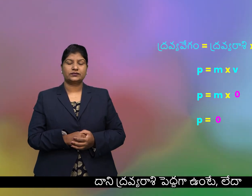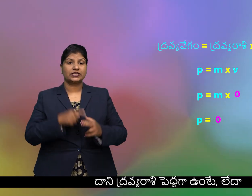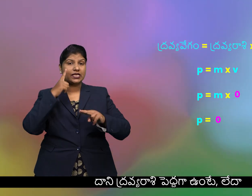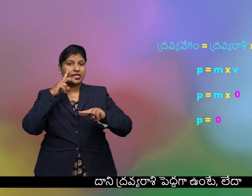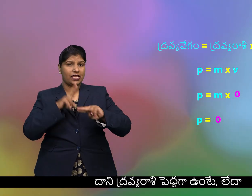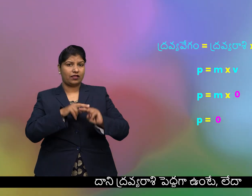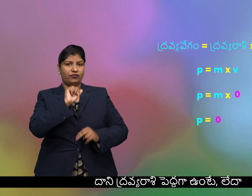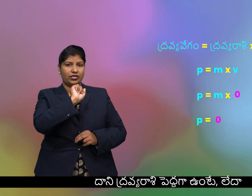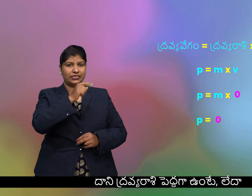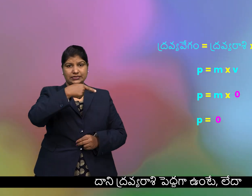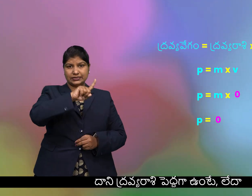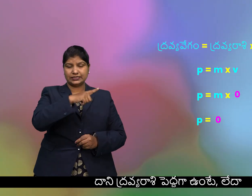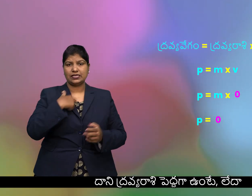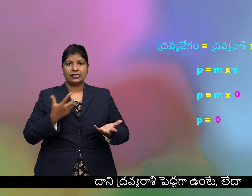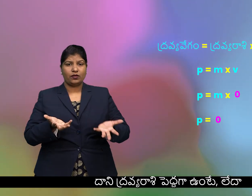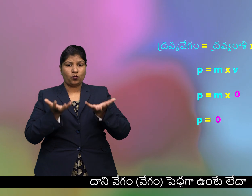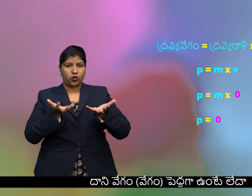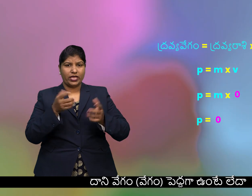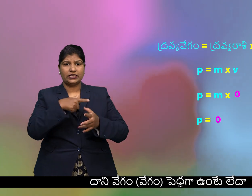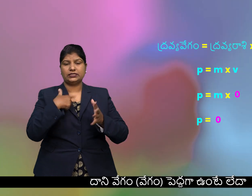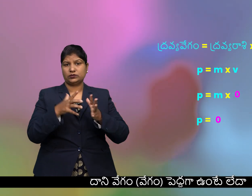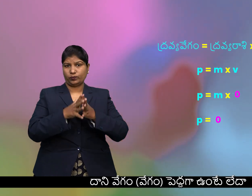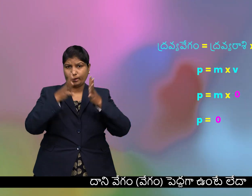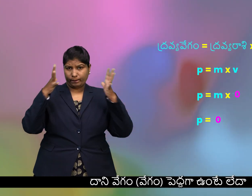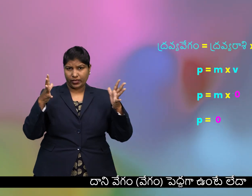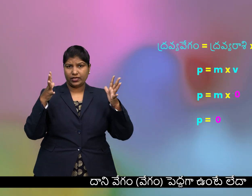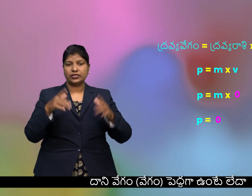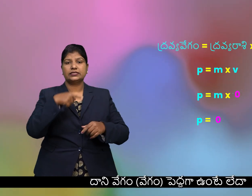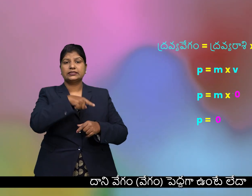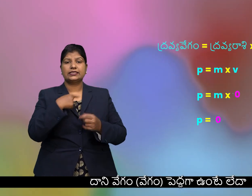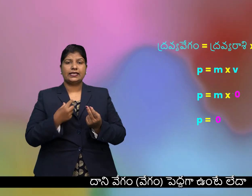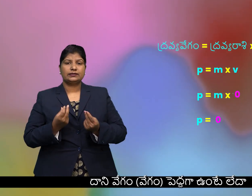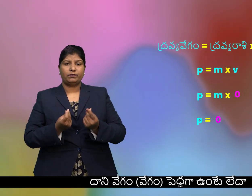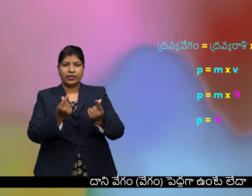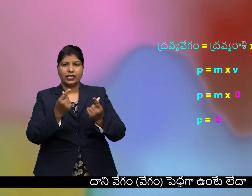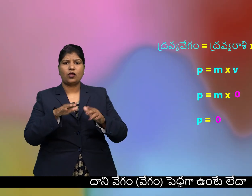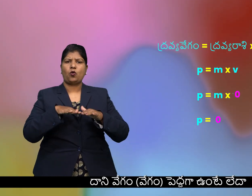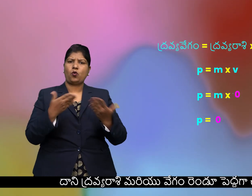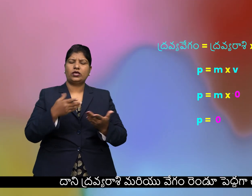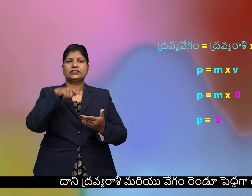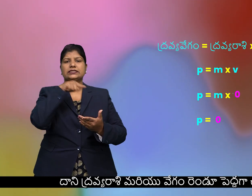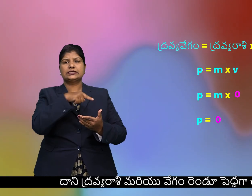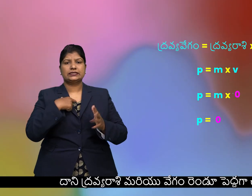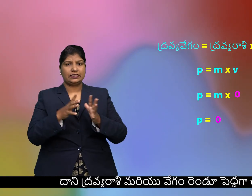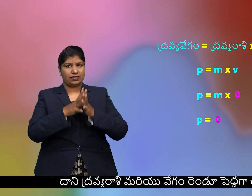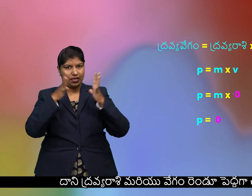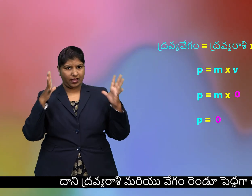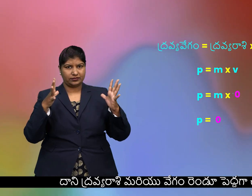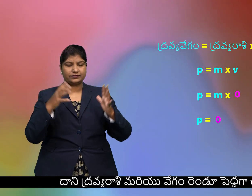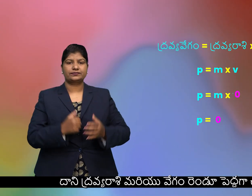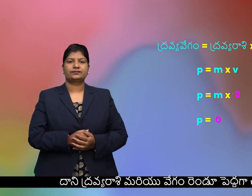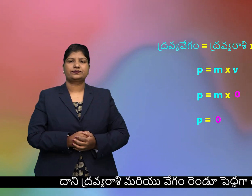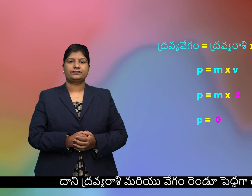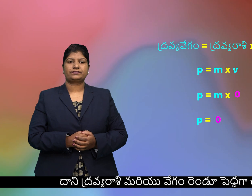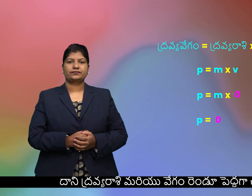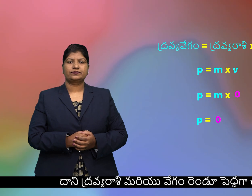దాని ద్రవ్యరాశి పెద్దగా ఉంటే లేదా దాని వేగం పెద్దగా ఉంటే లేదా దాని ద్రవ్యరాశి